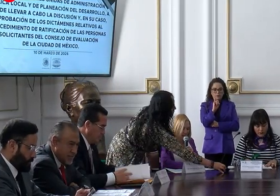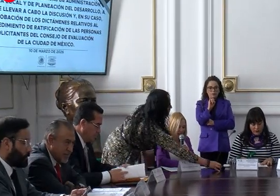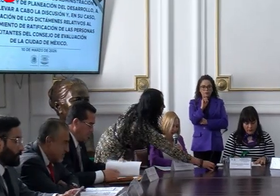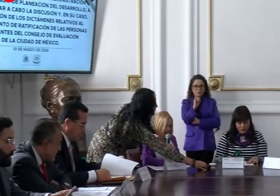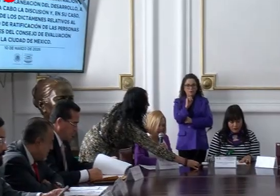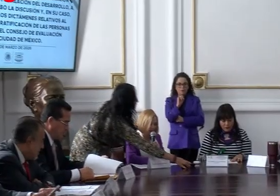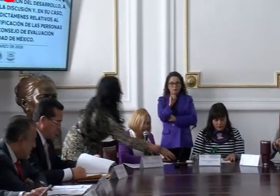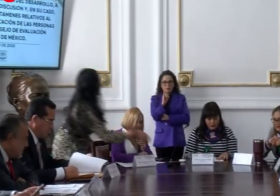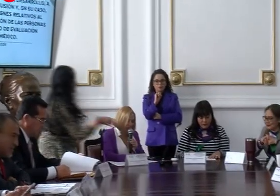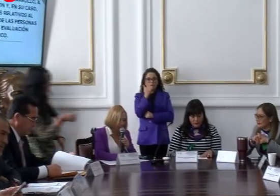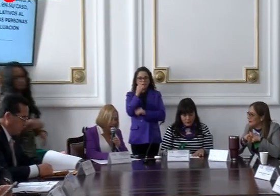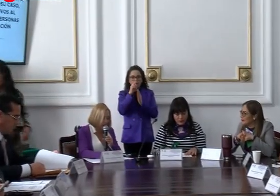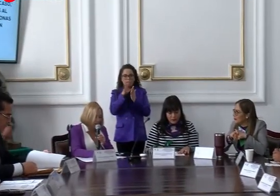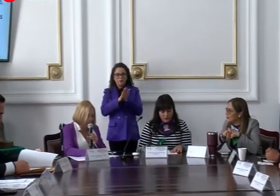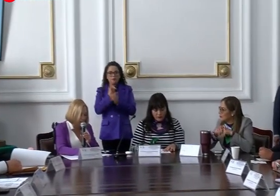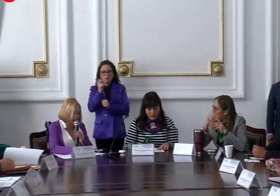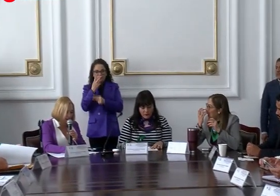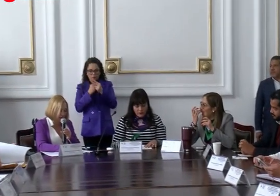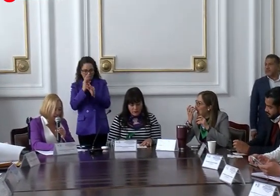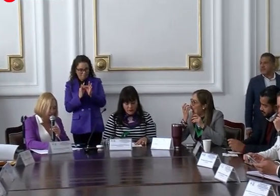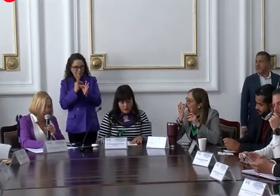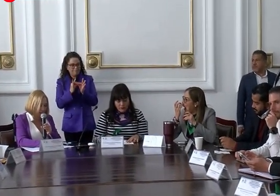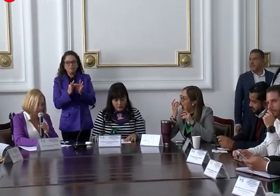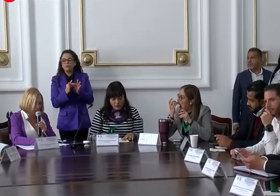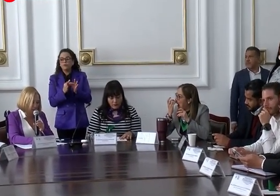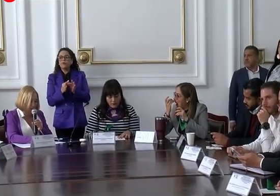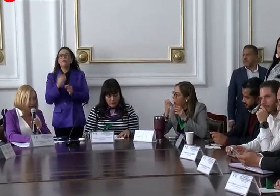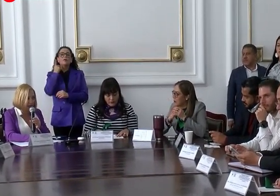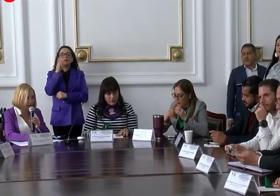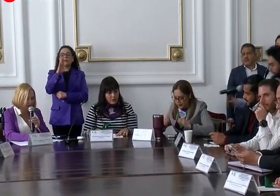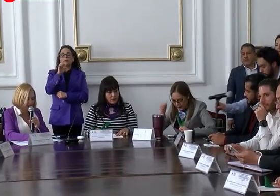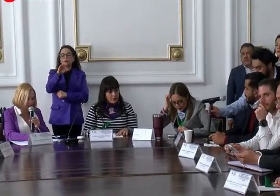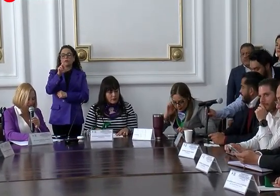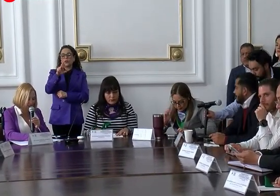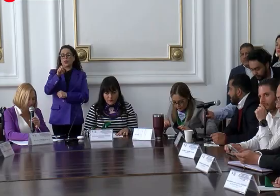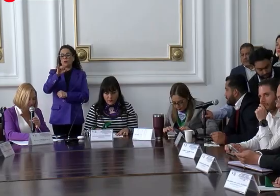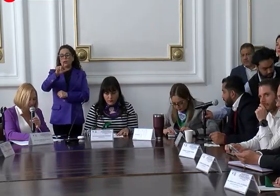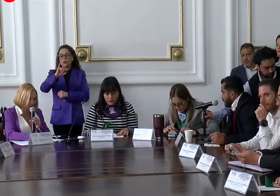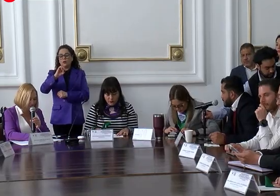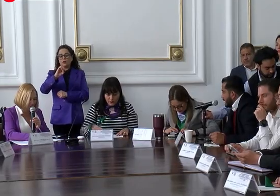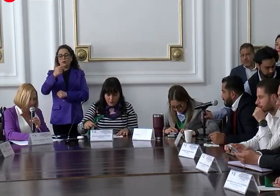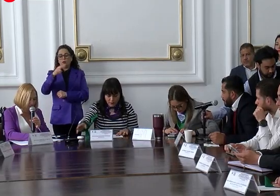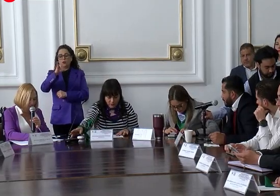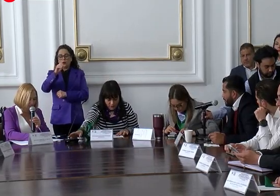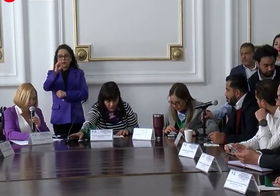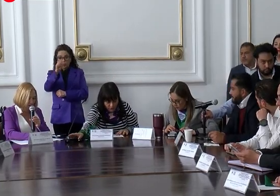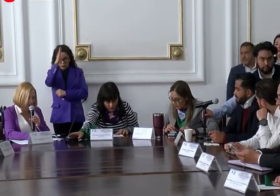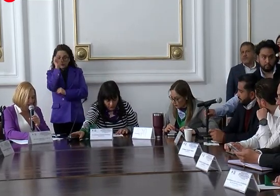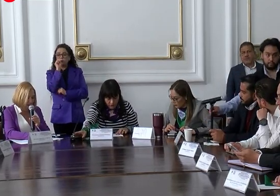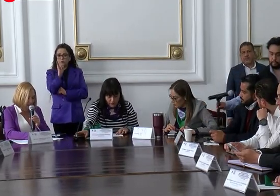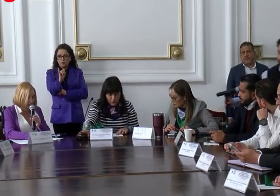toma lista de su asistencia. Diputado César Emilio Guijosa Hernández. Emilio Guijosa, a favor.